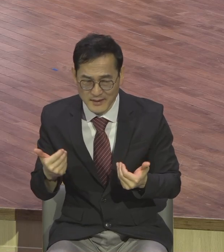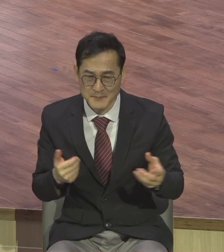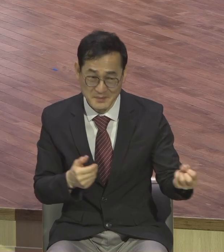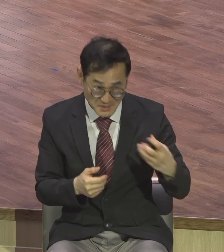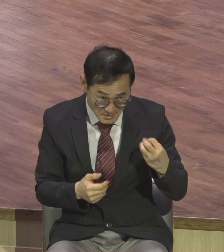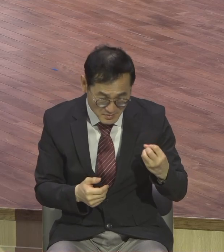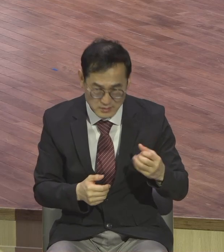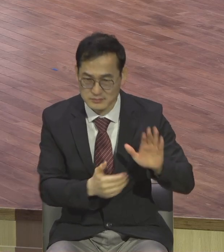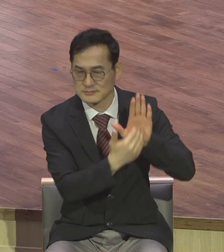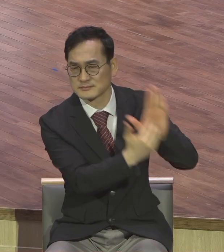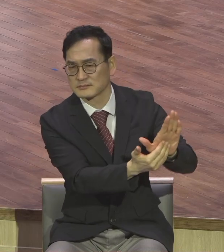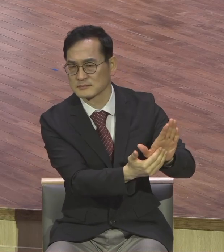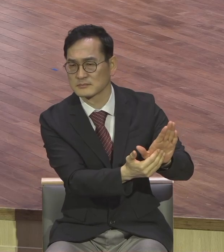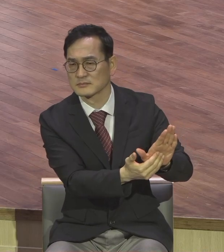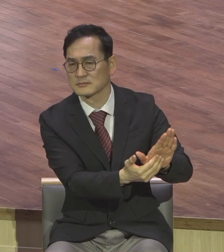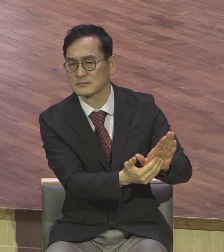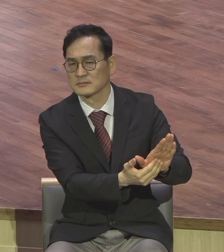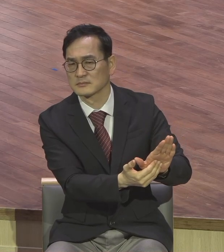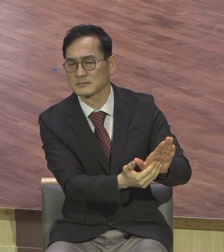하나님